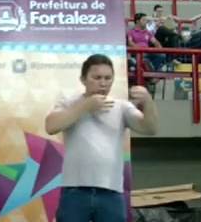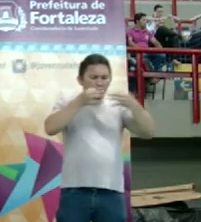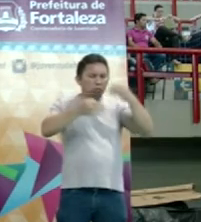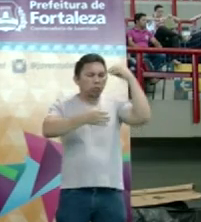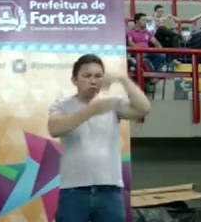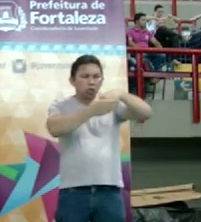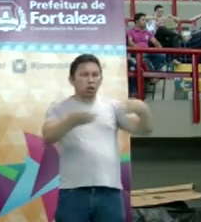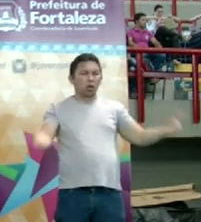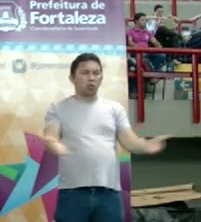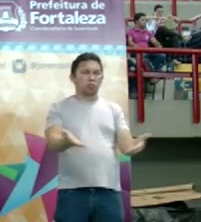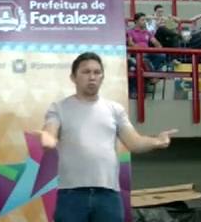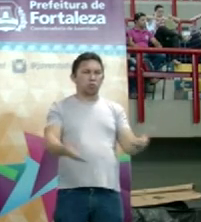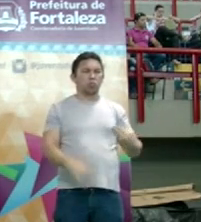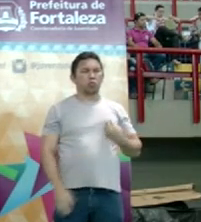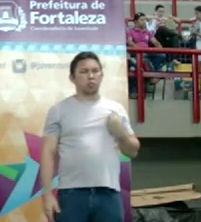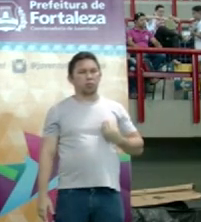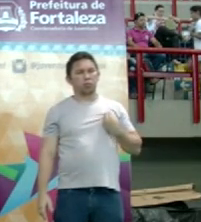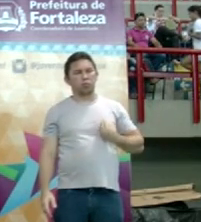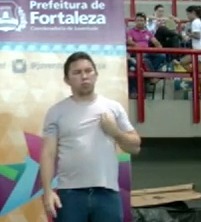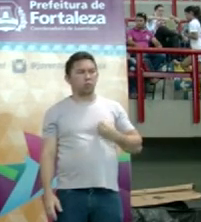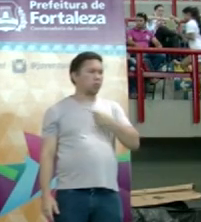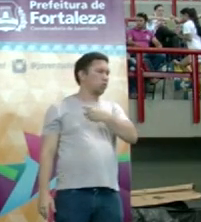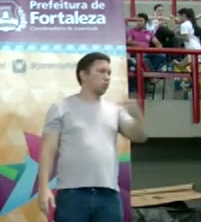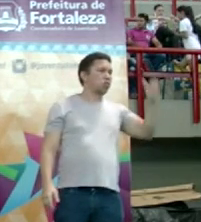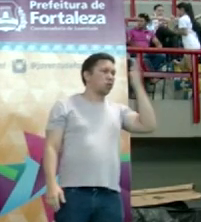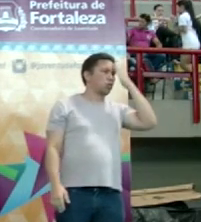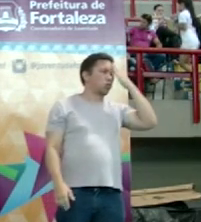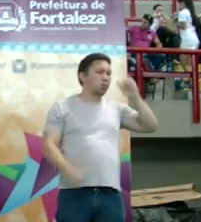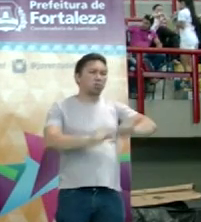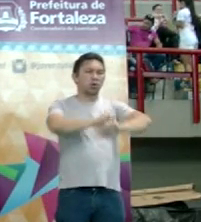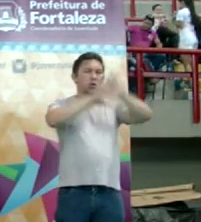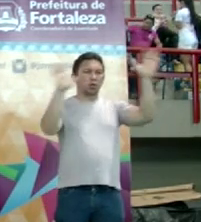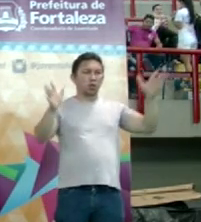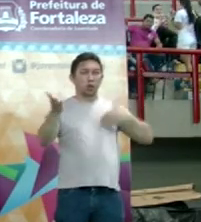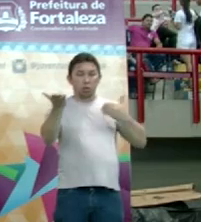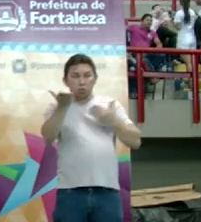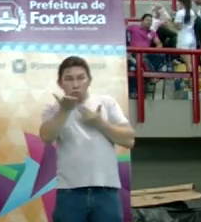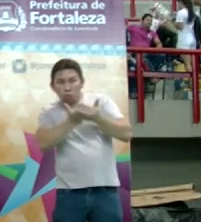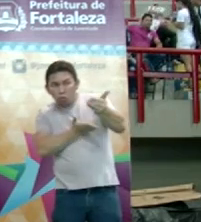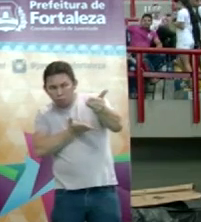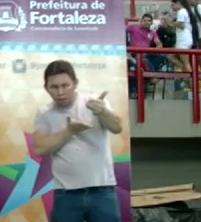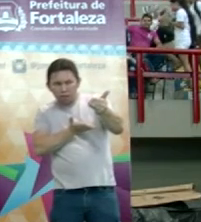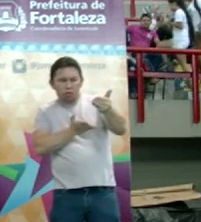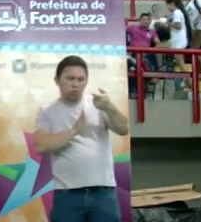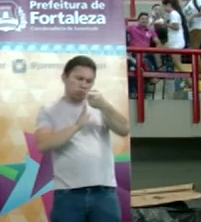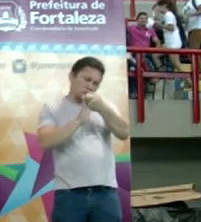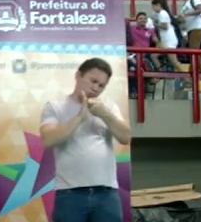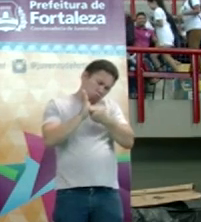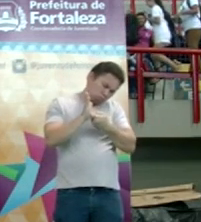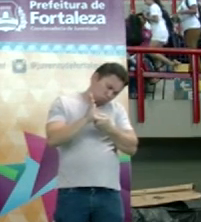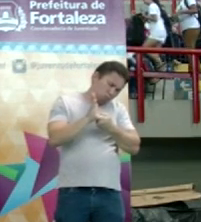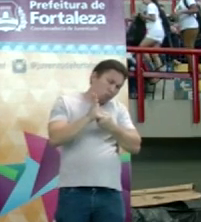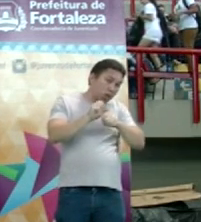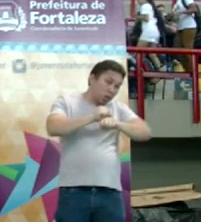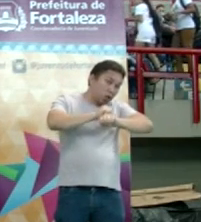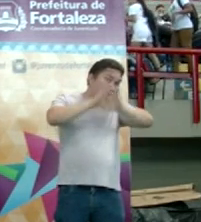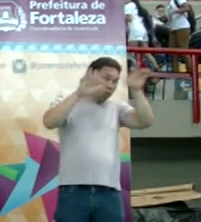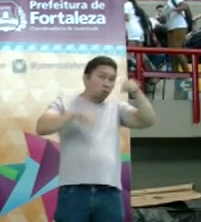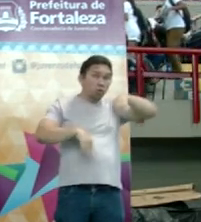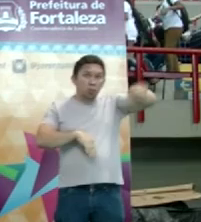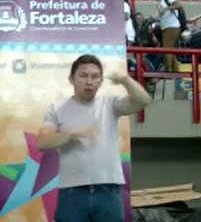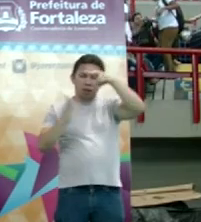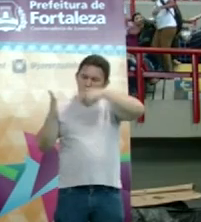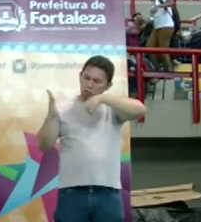na atualidade. Todo mundo tem que compreender isso. Eu começo a minha redação deixando claro para